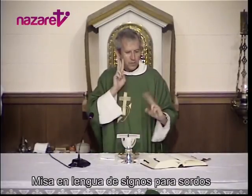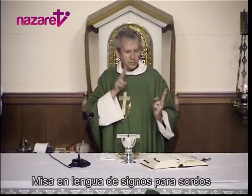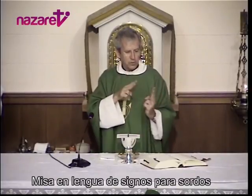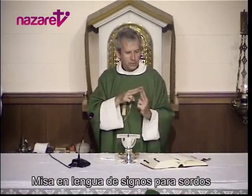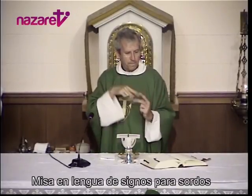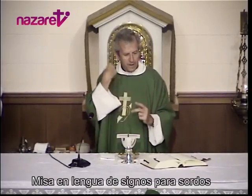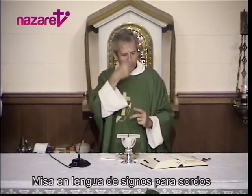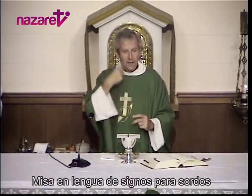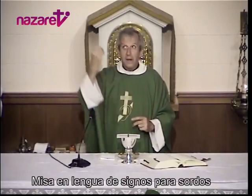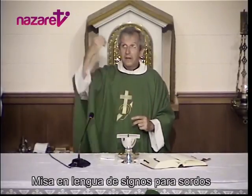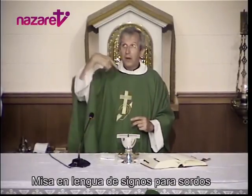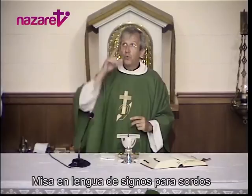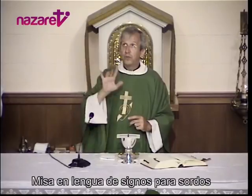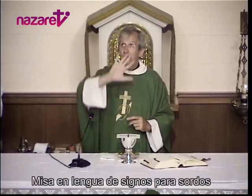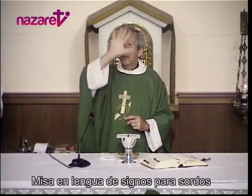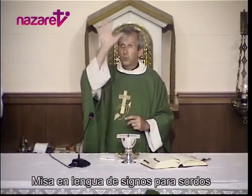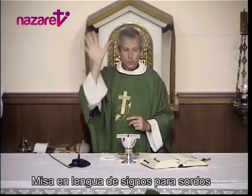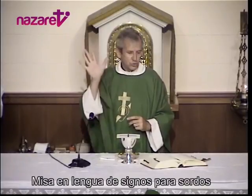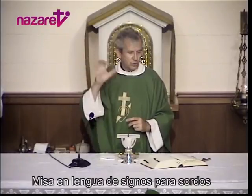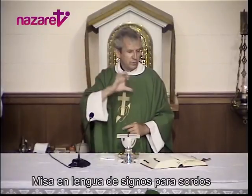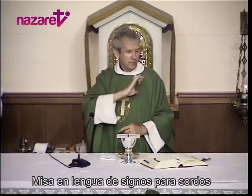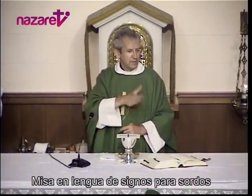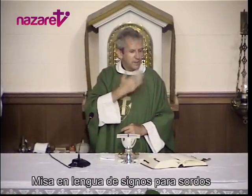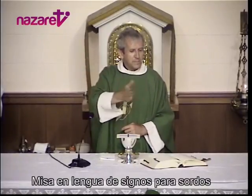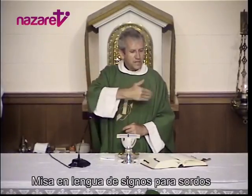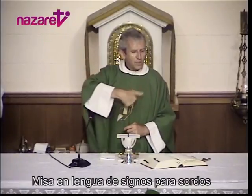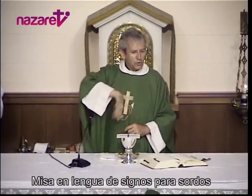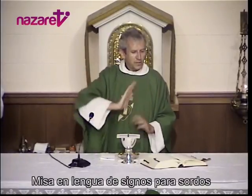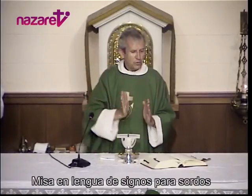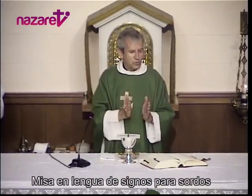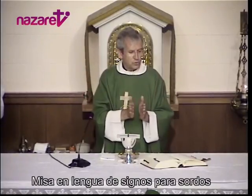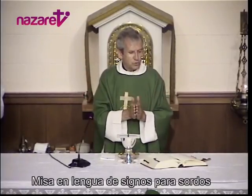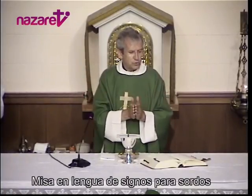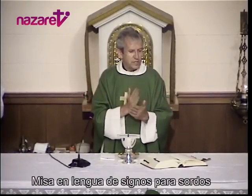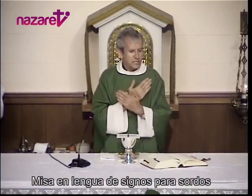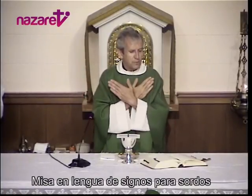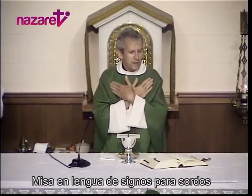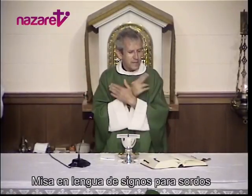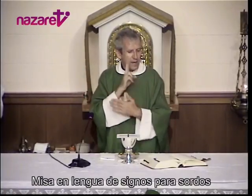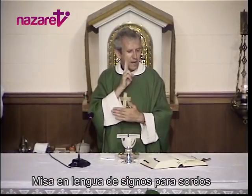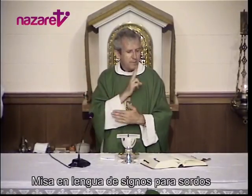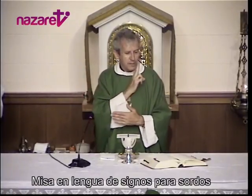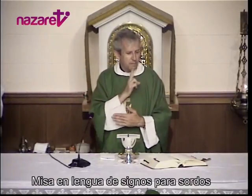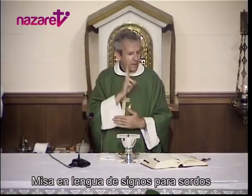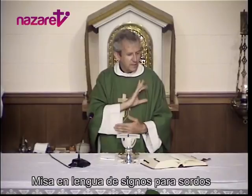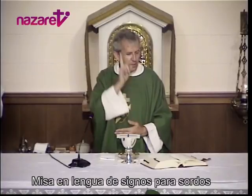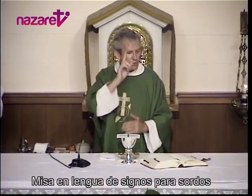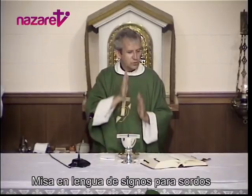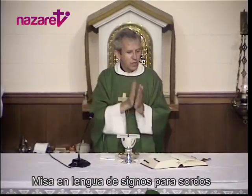a contemplar la luz de tu rostro. Ten misericordia de todos nosotros, y así con María, la Virgen Madre de Dios, con